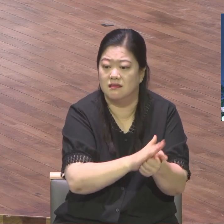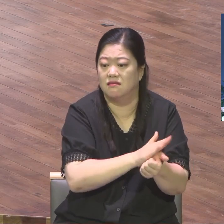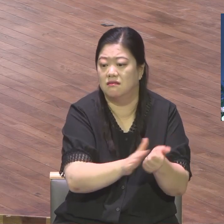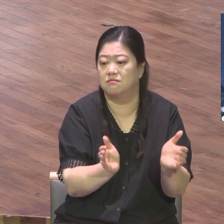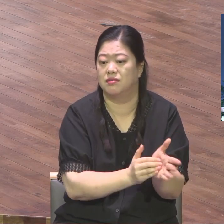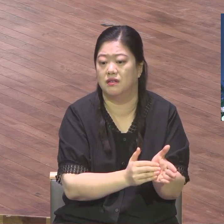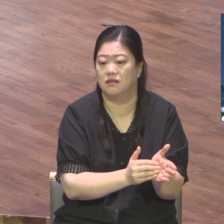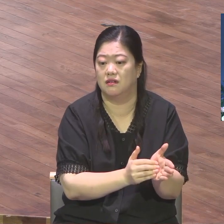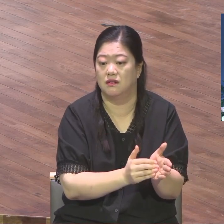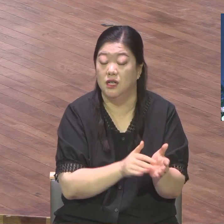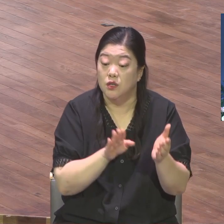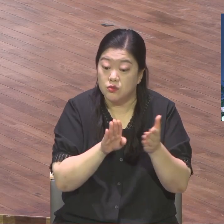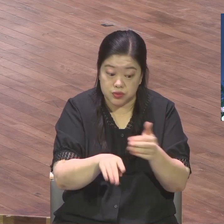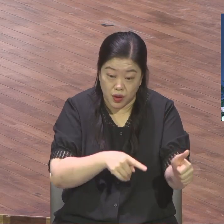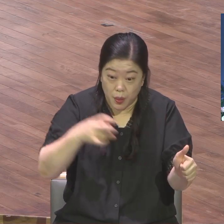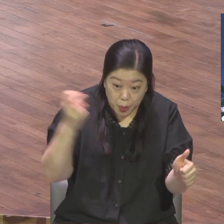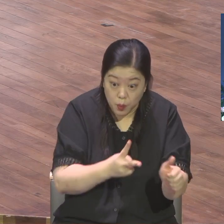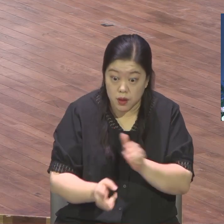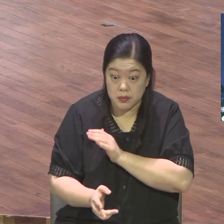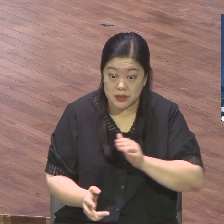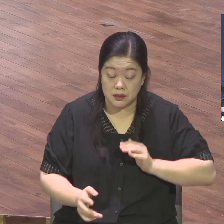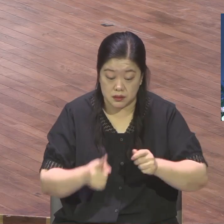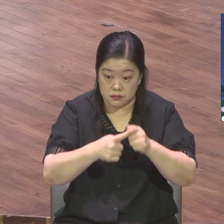그 이후로 배신자 하나도 안 났습니다.